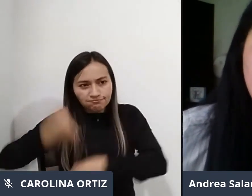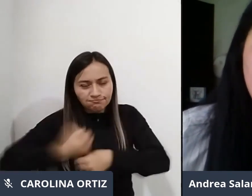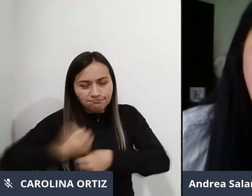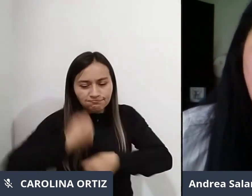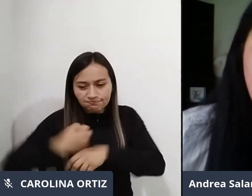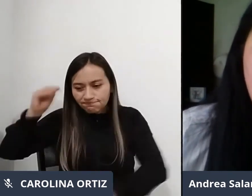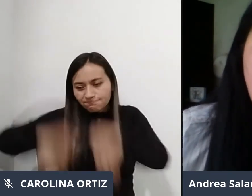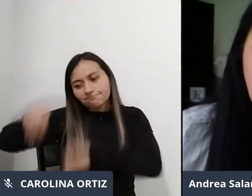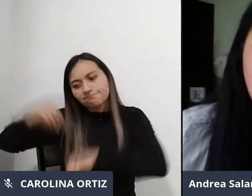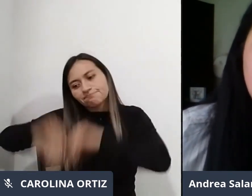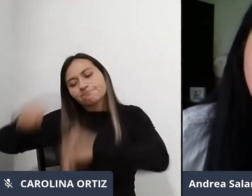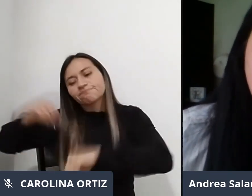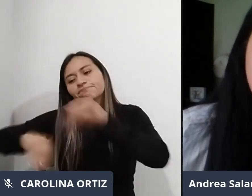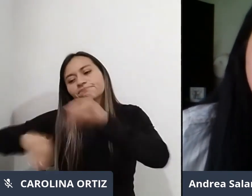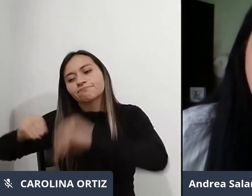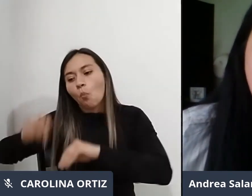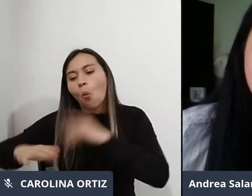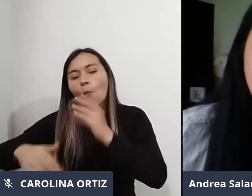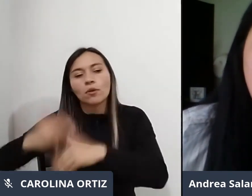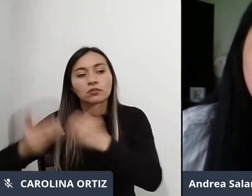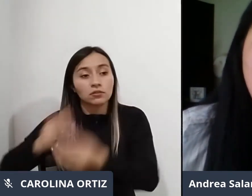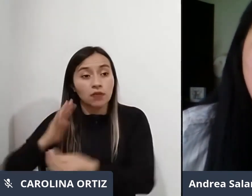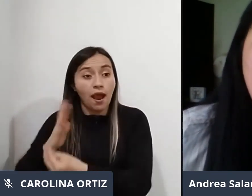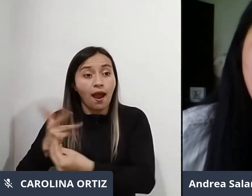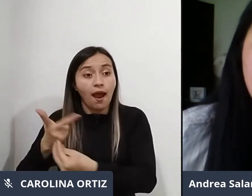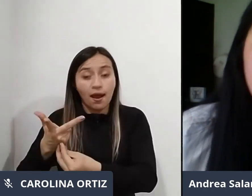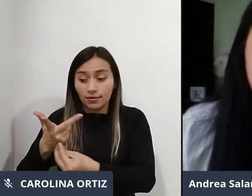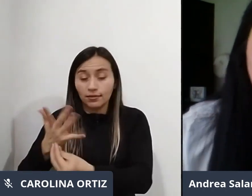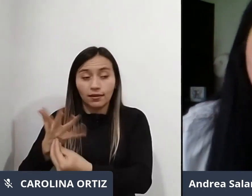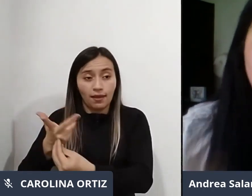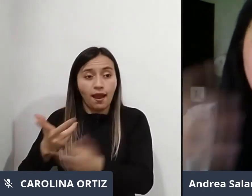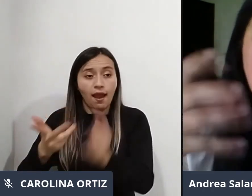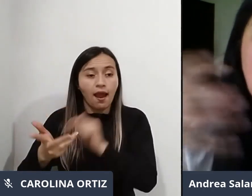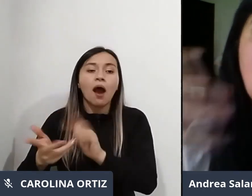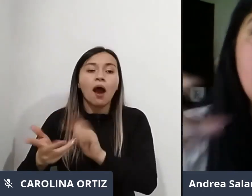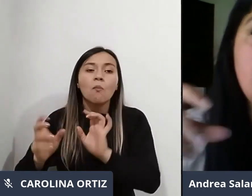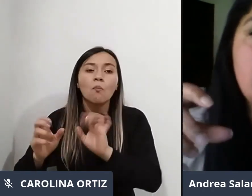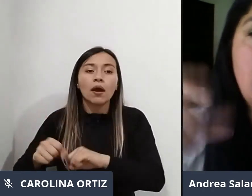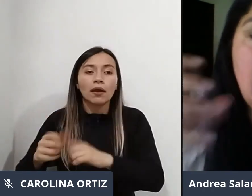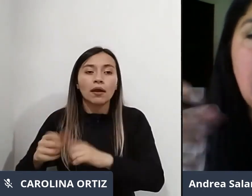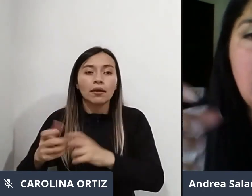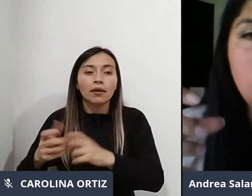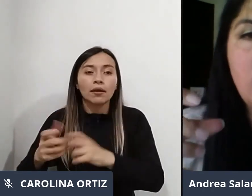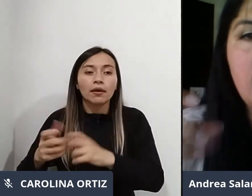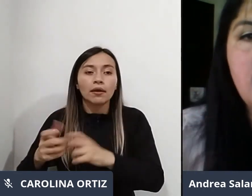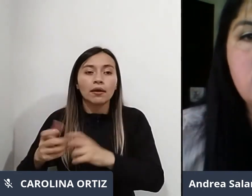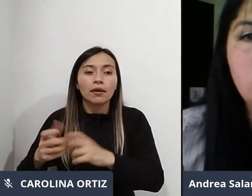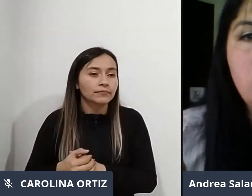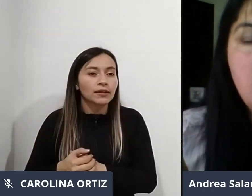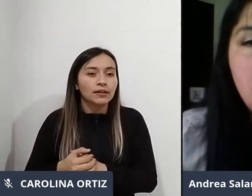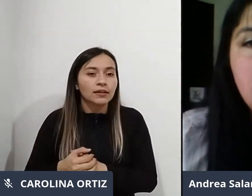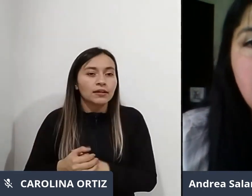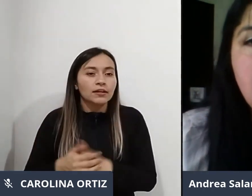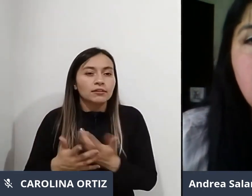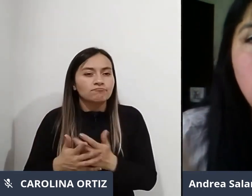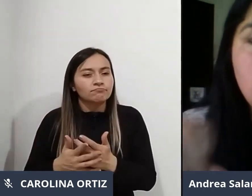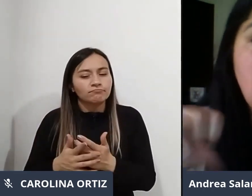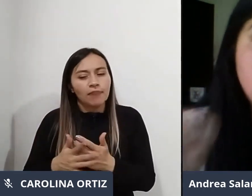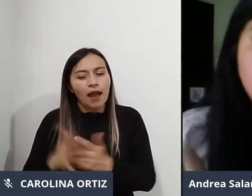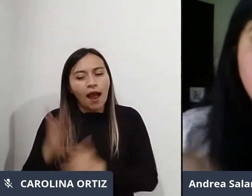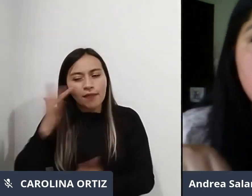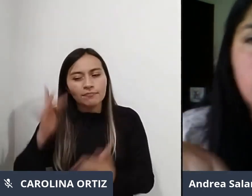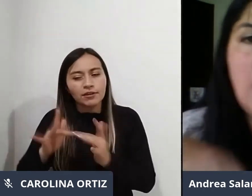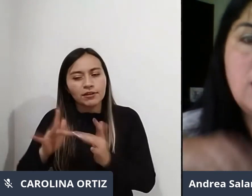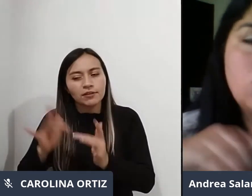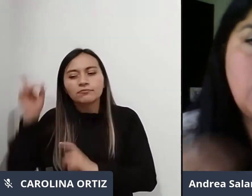ellos en los que el arte pueda ser pensado como, digamos, puede ser el eje de una reflexión que también involucra a